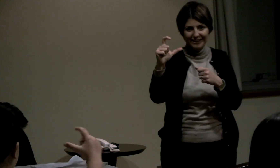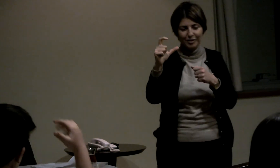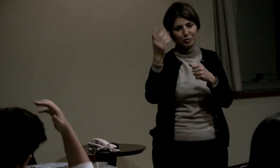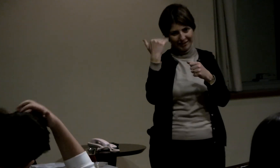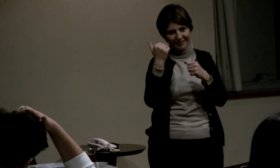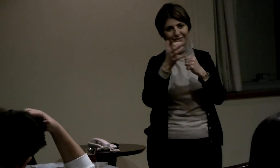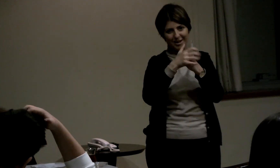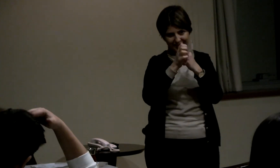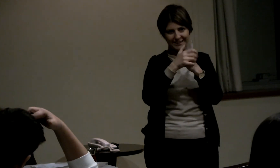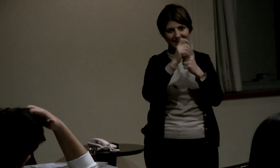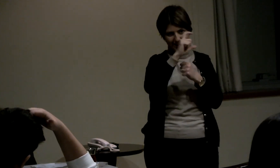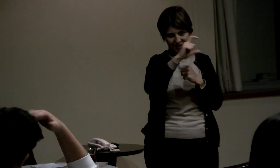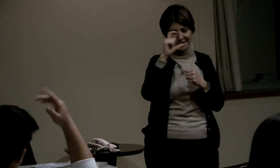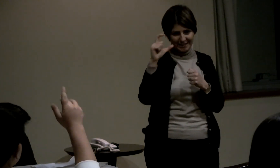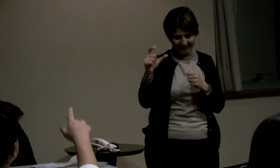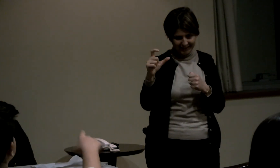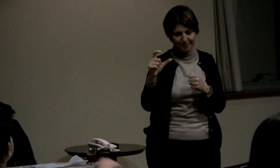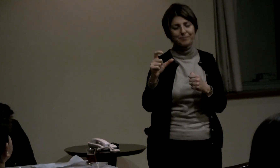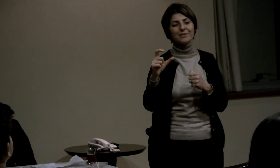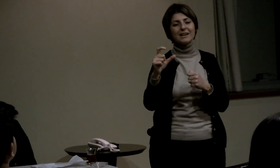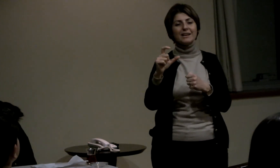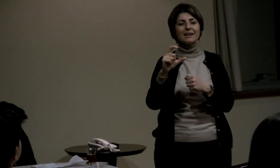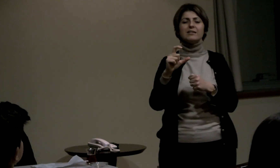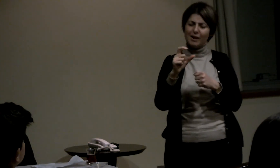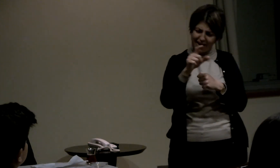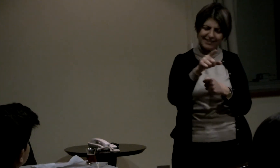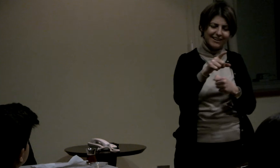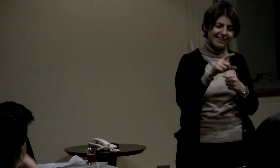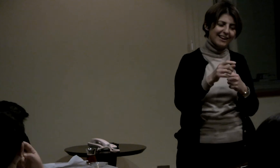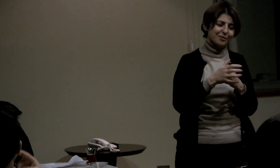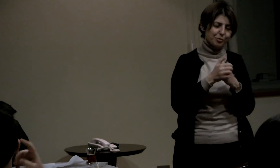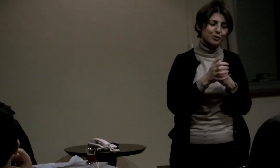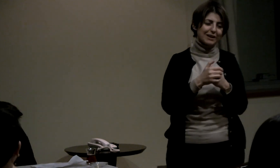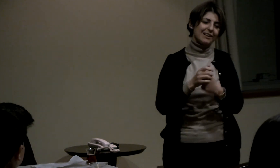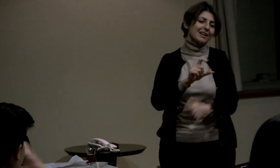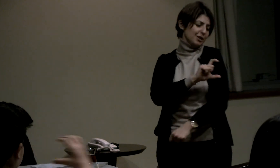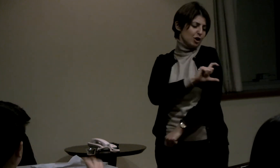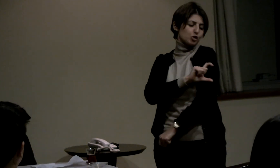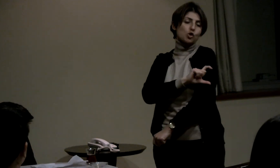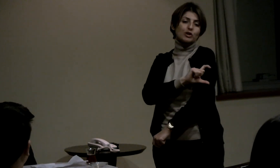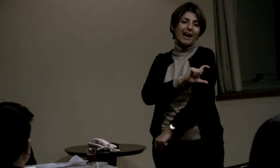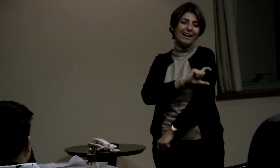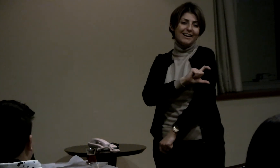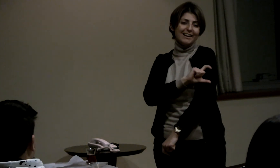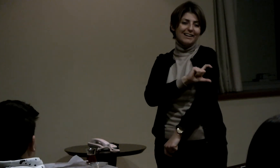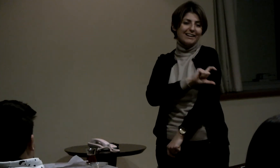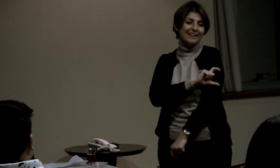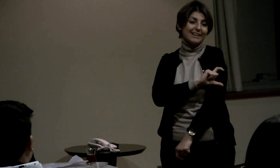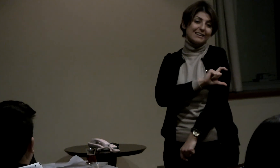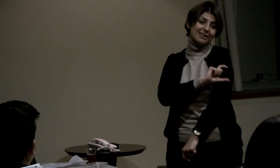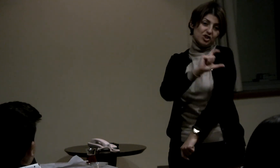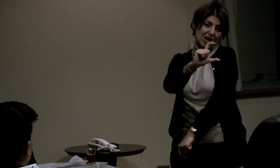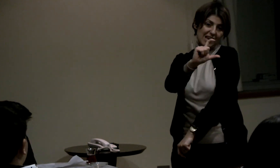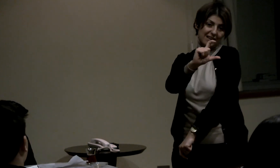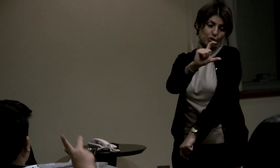o da Fanta yine aynı şekilde. Sarı kola. Aynen aynen, portakalı. Soda. C, normal